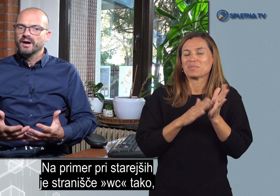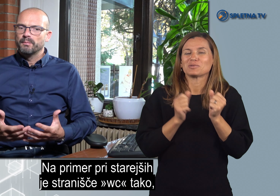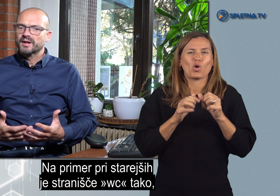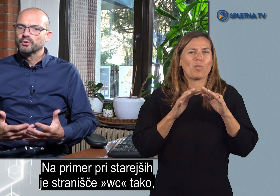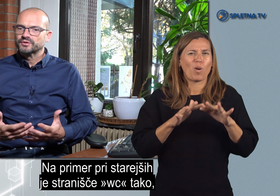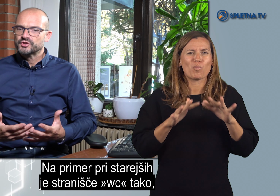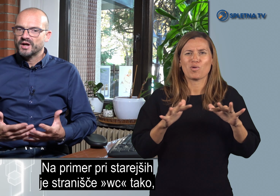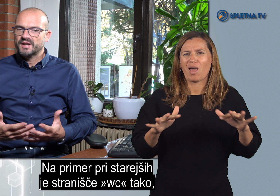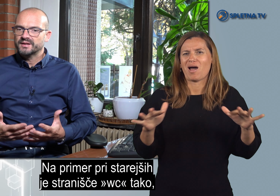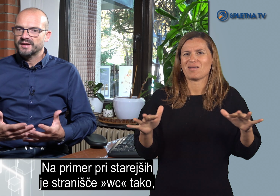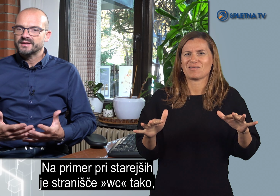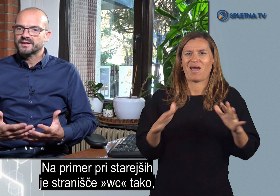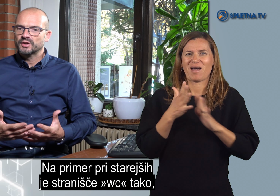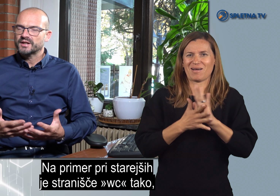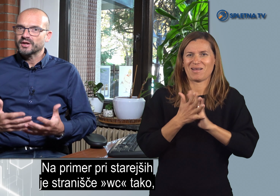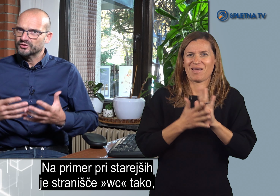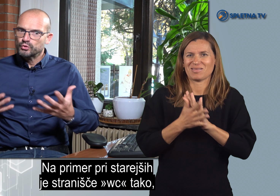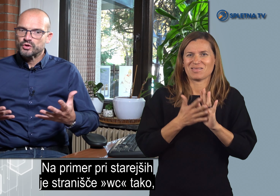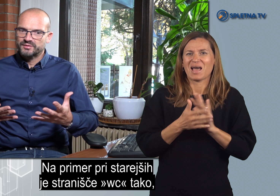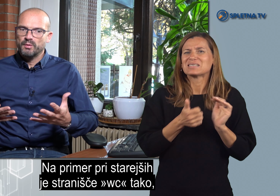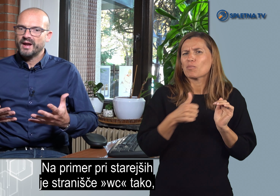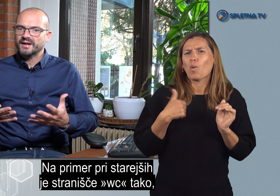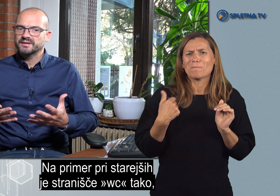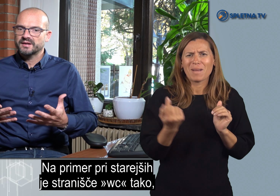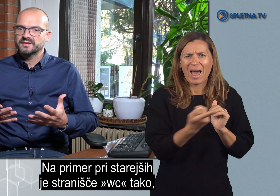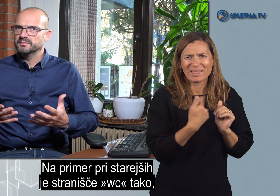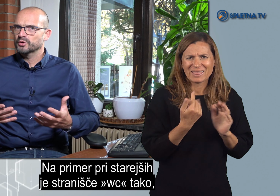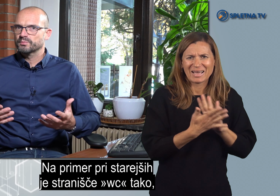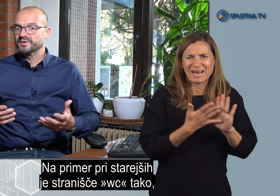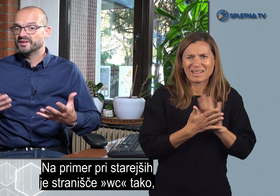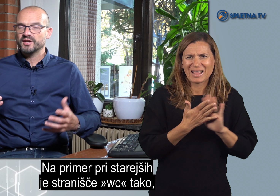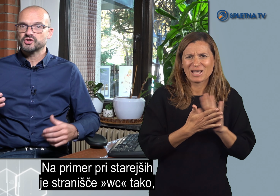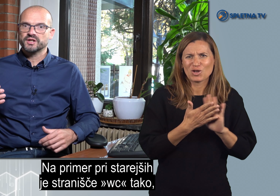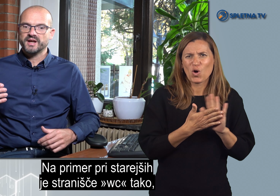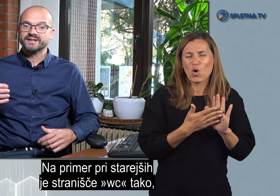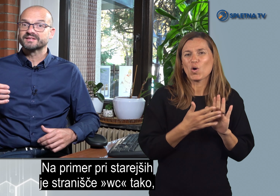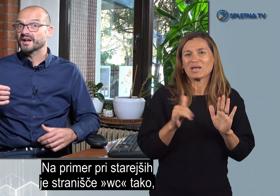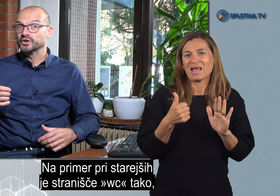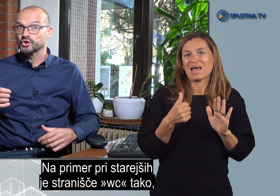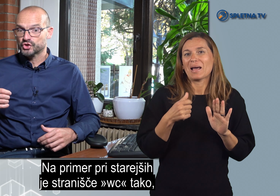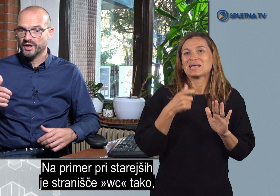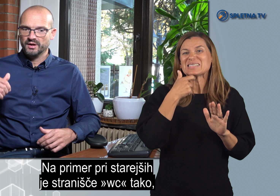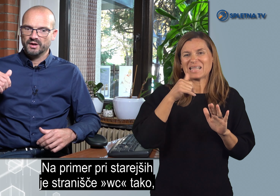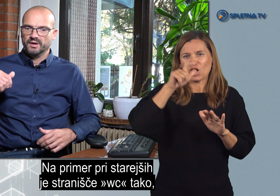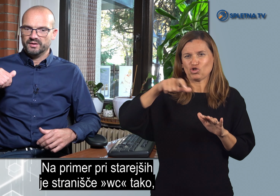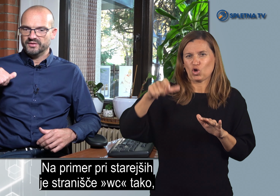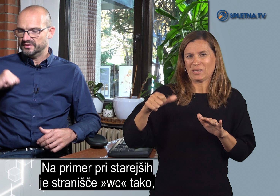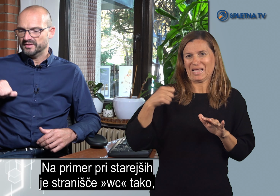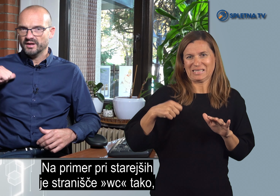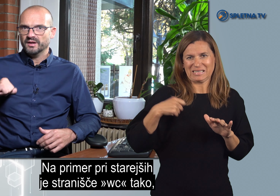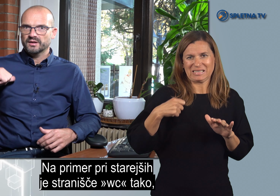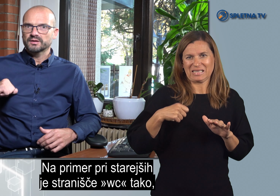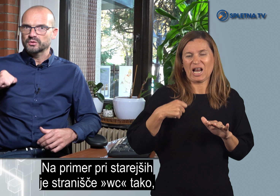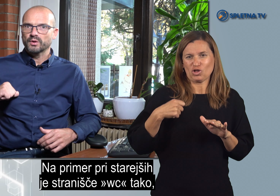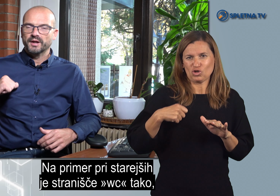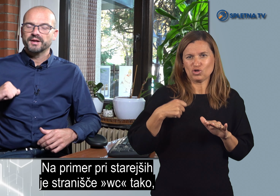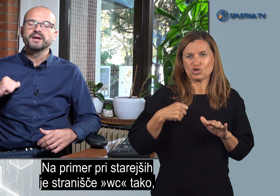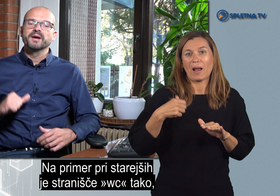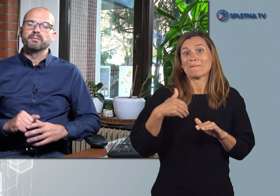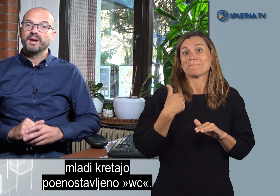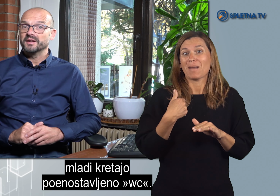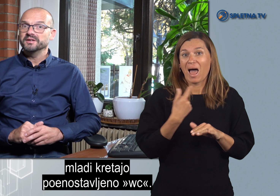popularna mladostniška kretnja, ki jo kretajo izključno samo mladi, je recimo pri starejših je stranišče, WC,